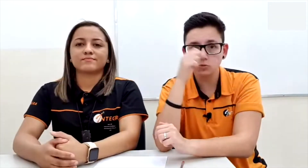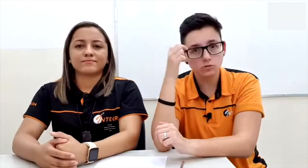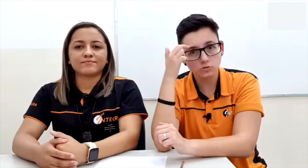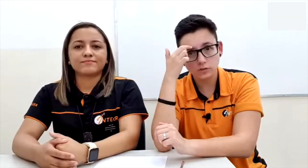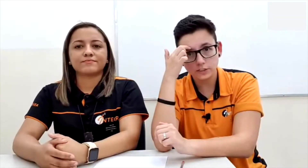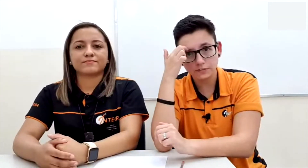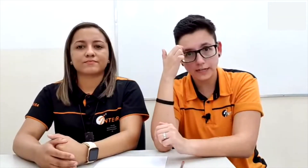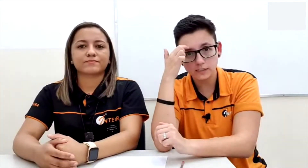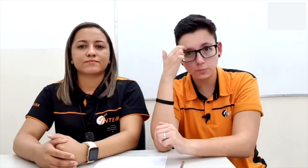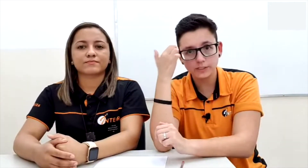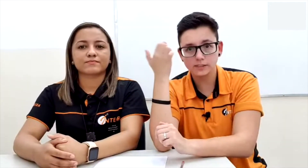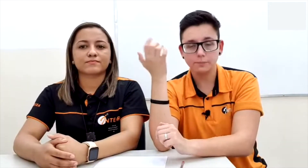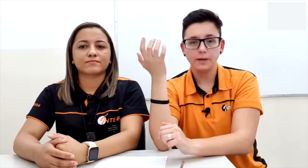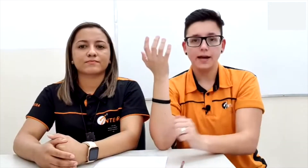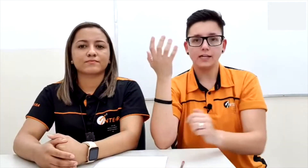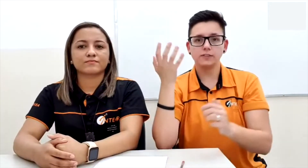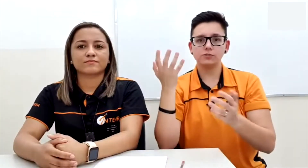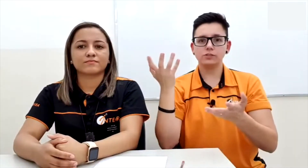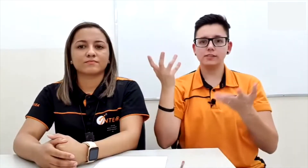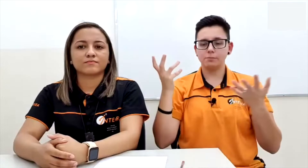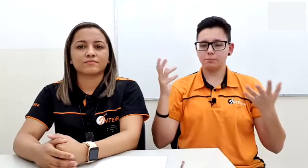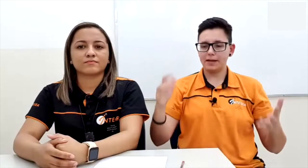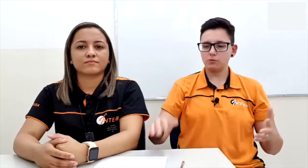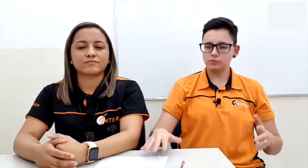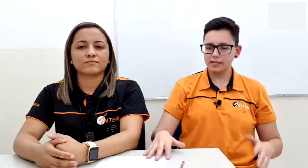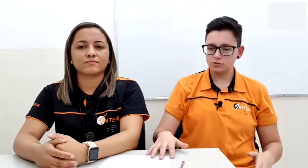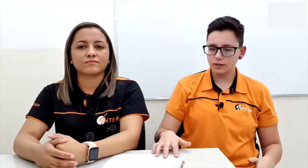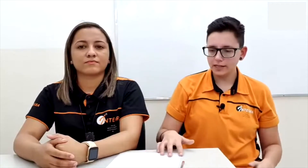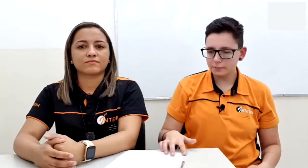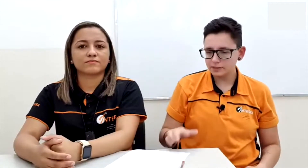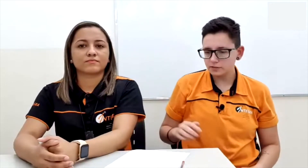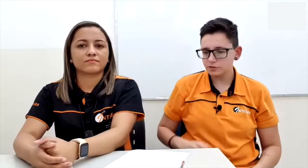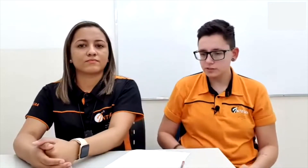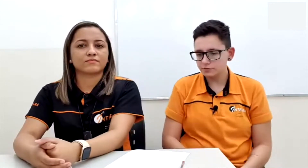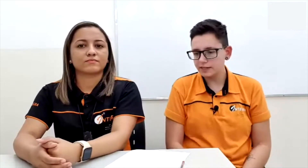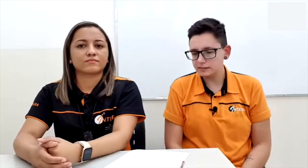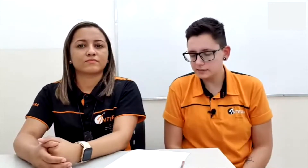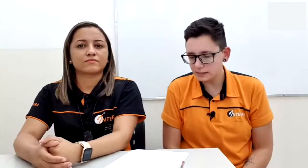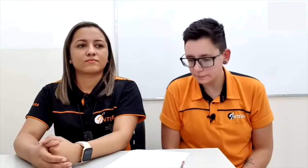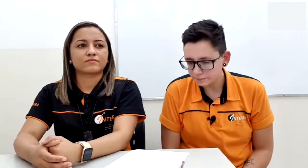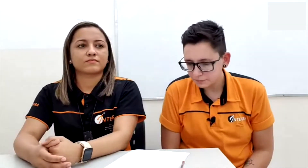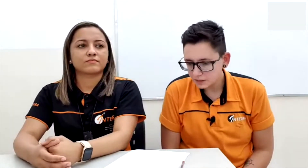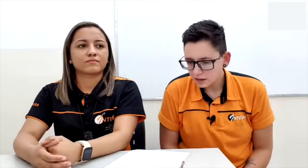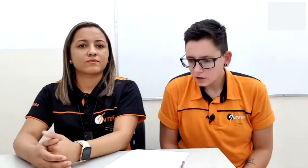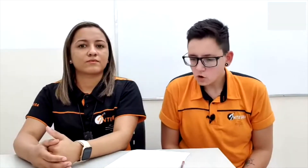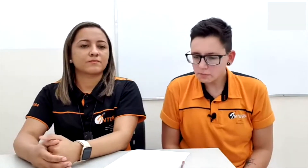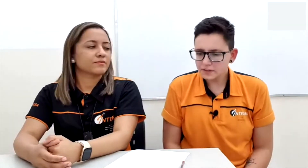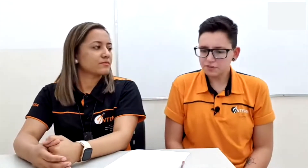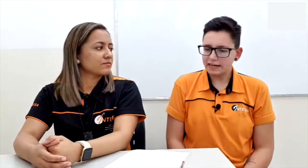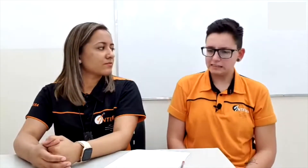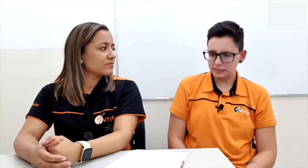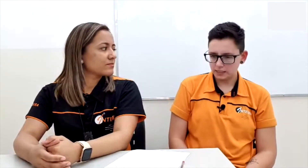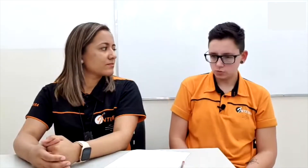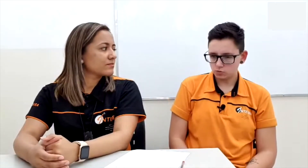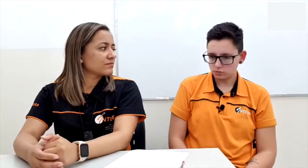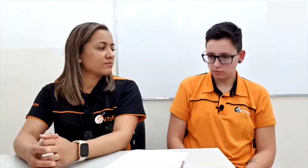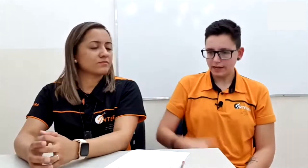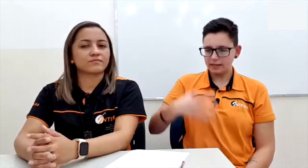a estrutura de frases. Por isso que, às vezes, você pega um texto em Libras e você fica assim. Como que fala sinto? Ah,